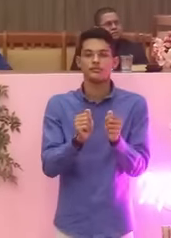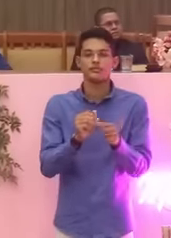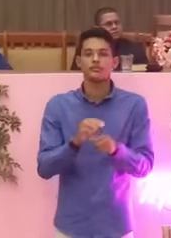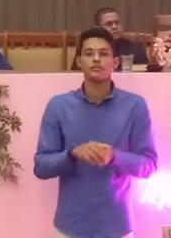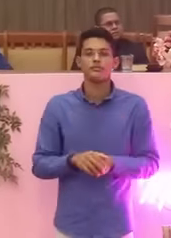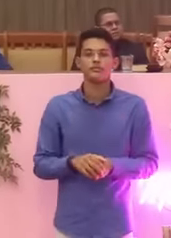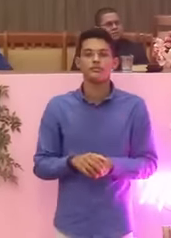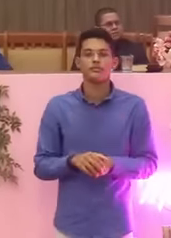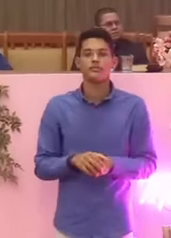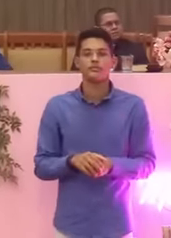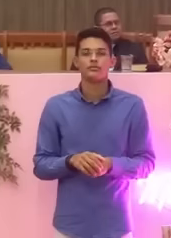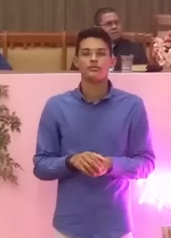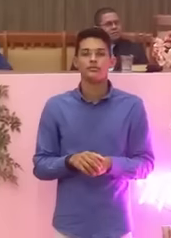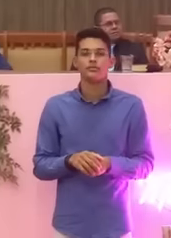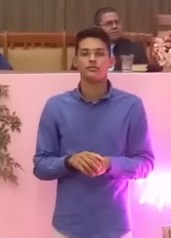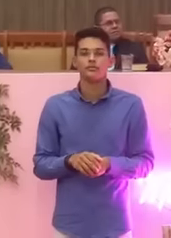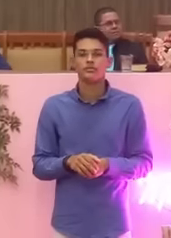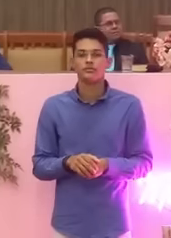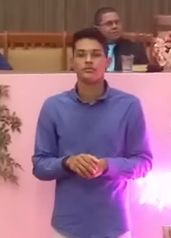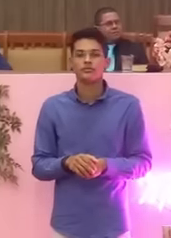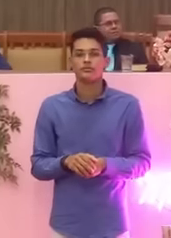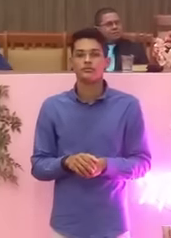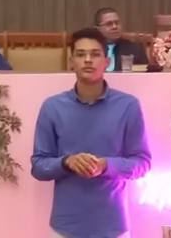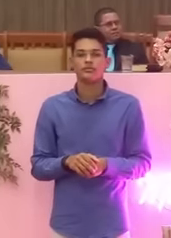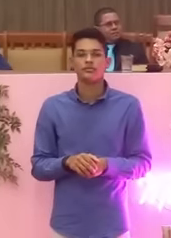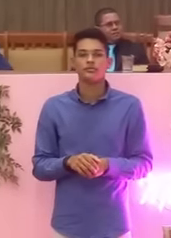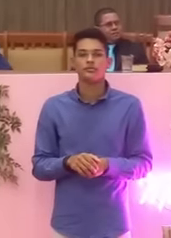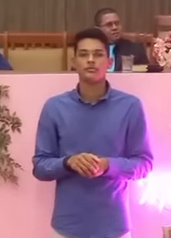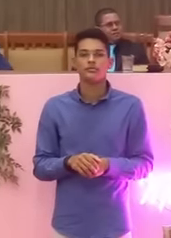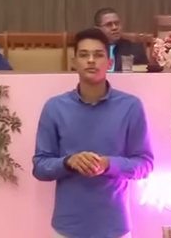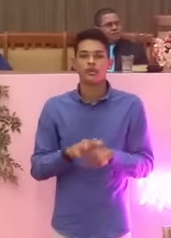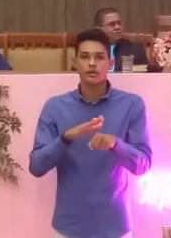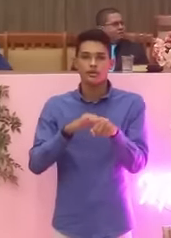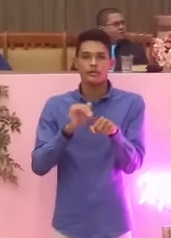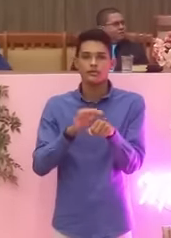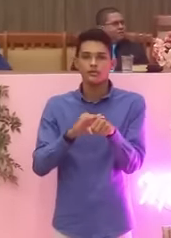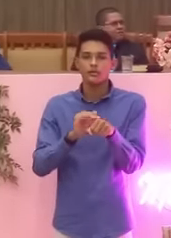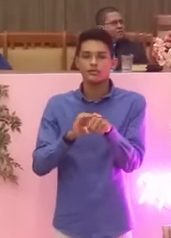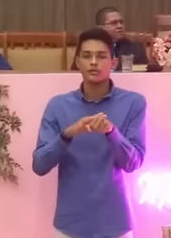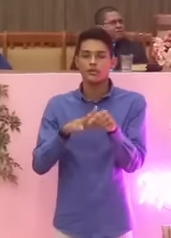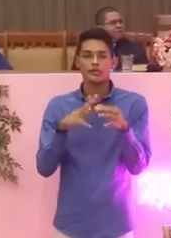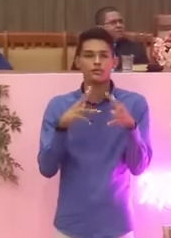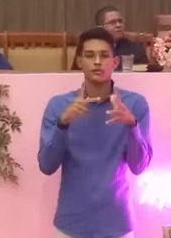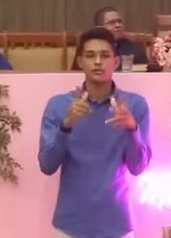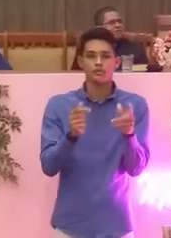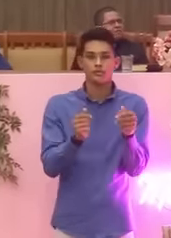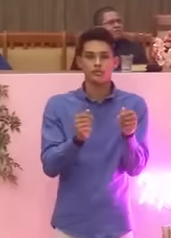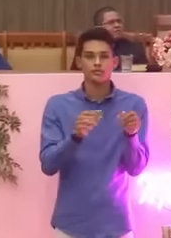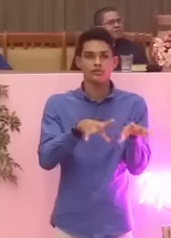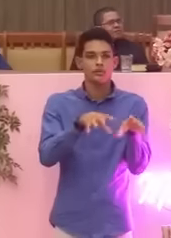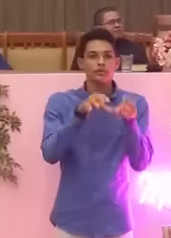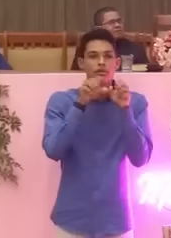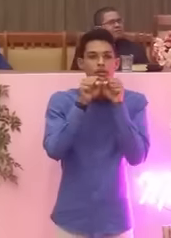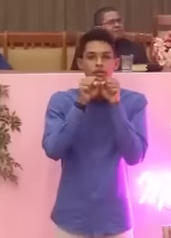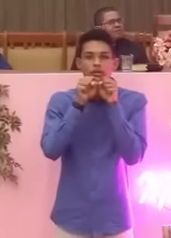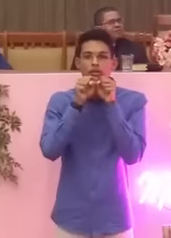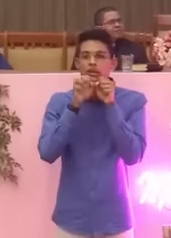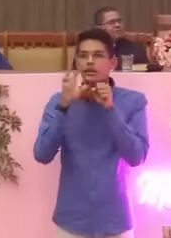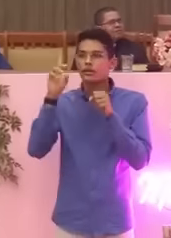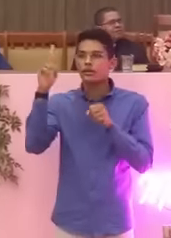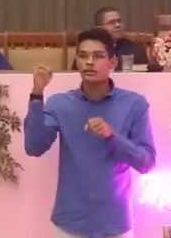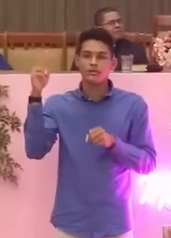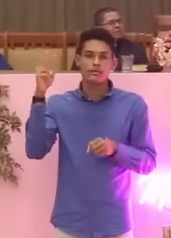aí pronto eu vou entrar em transe e vou chamar os espíritos de amaldiçoar aí quando ele entrou aí pronto aí Deus disse balão